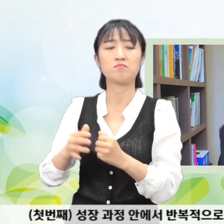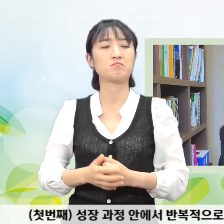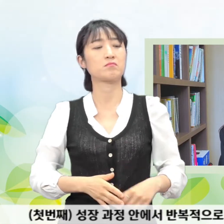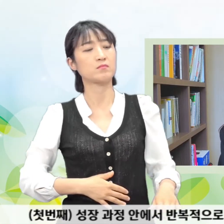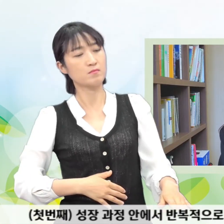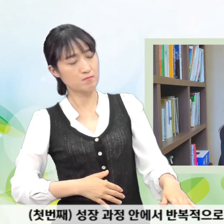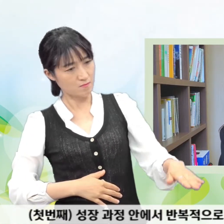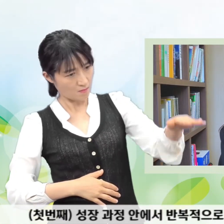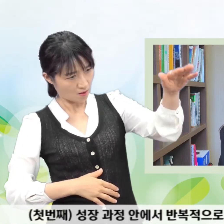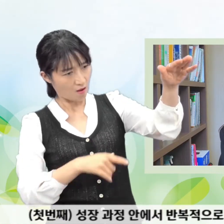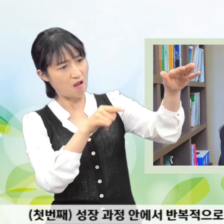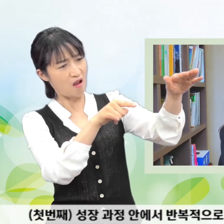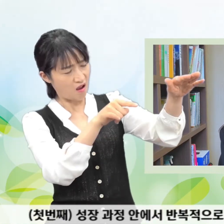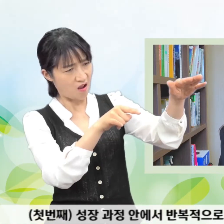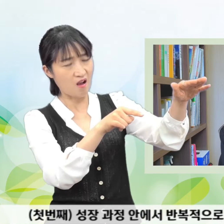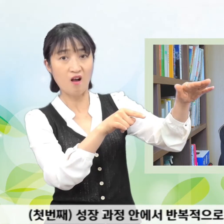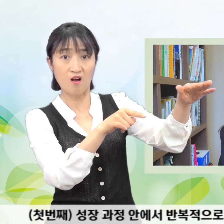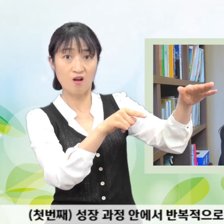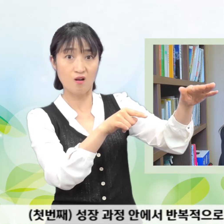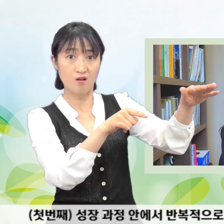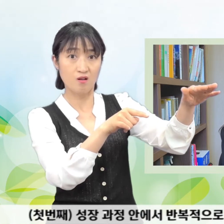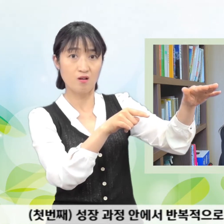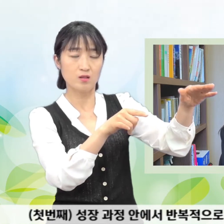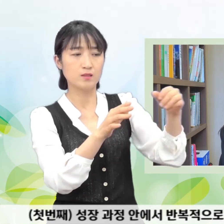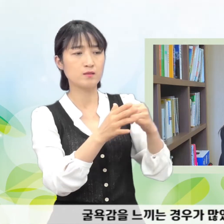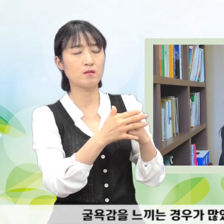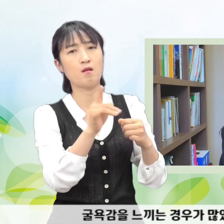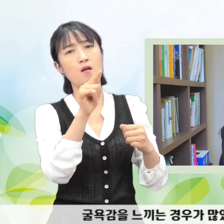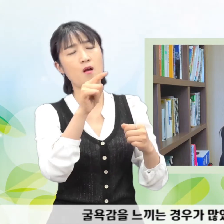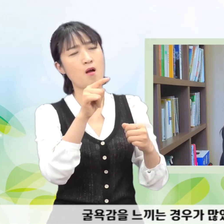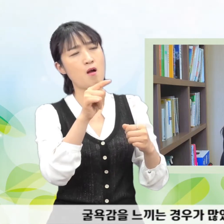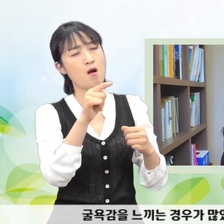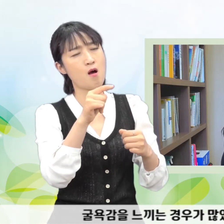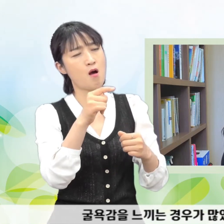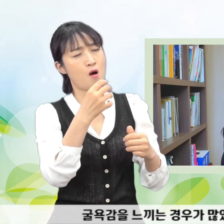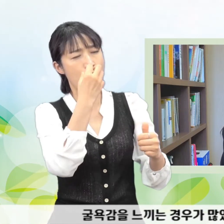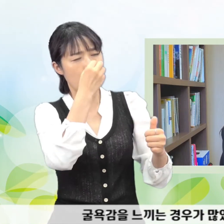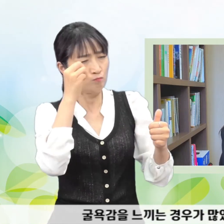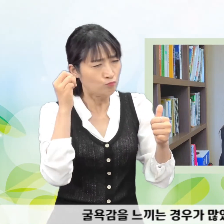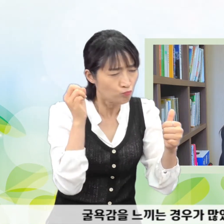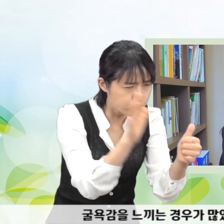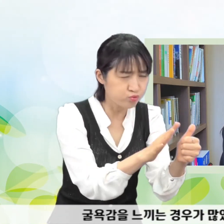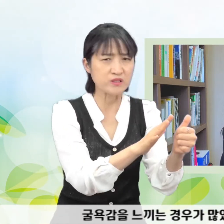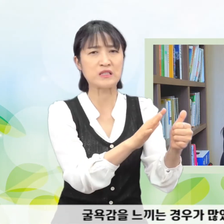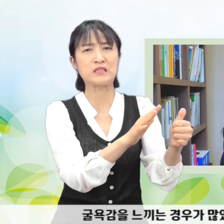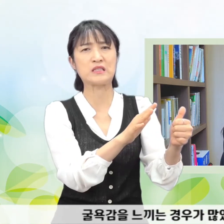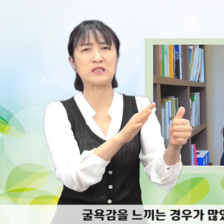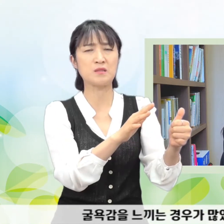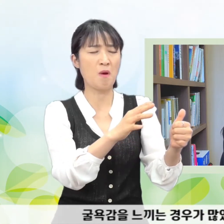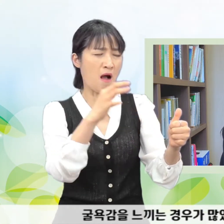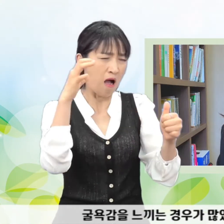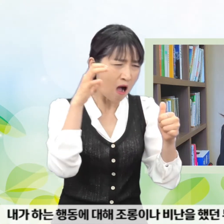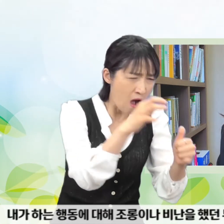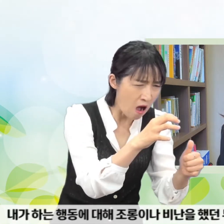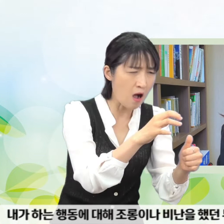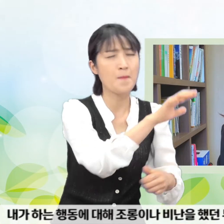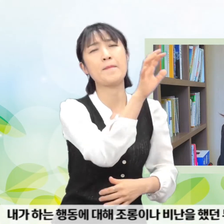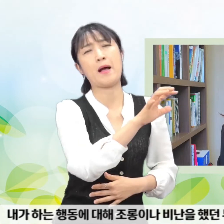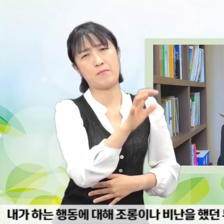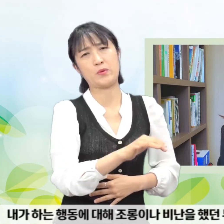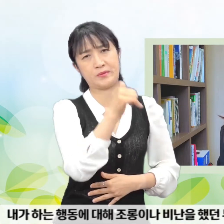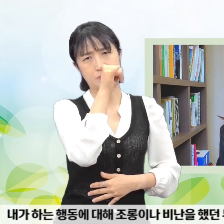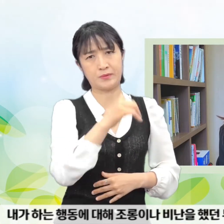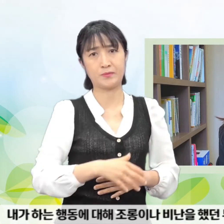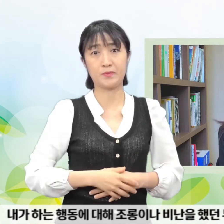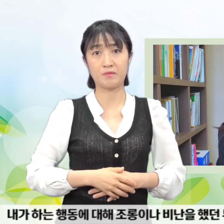반복적으로 제압당하고 뭔가 모욕당하고 굴욕감을 느끼는 경험들이 굉장히 많았다는 겁니다. 내가 하는